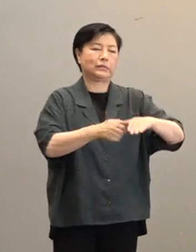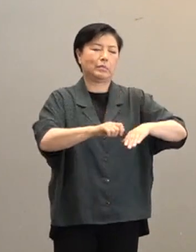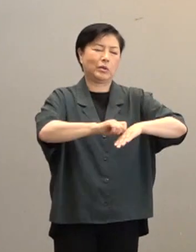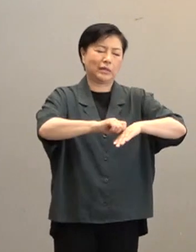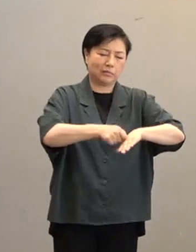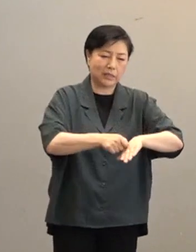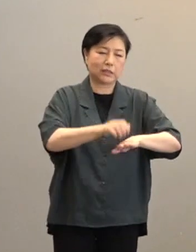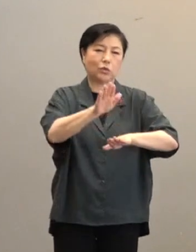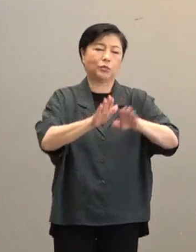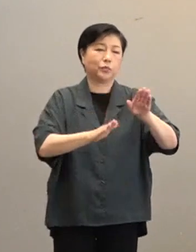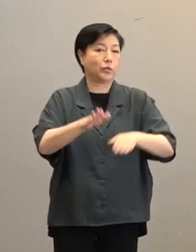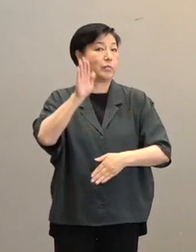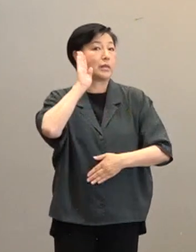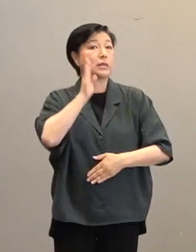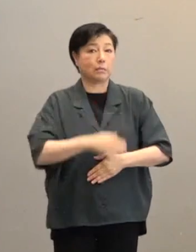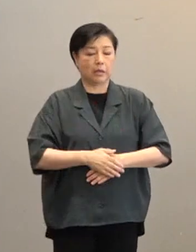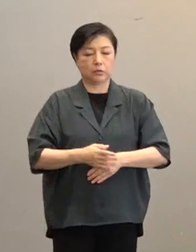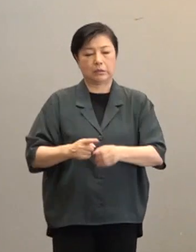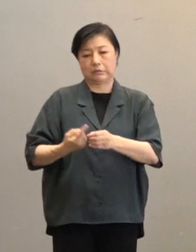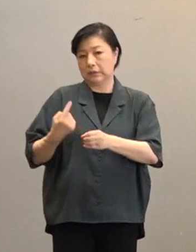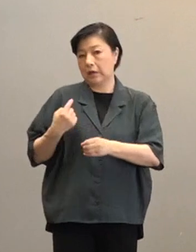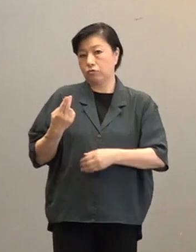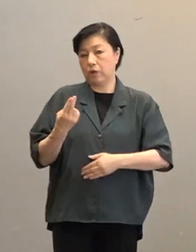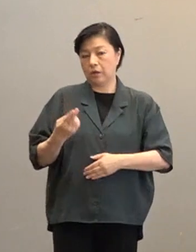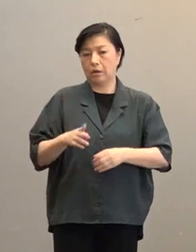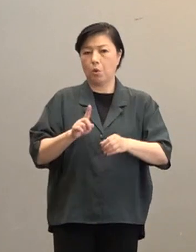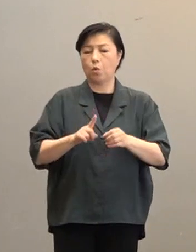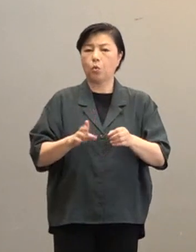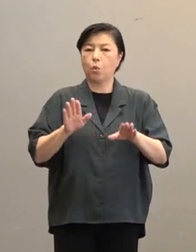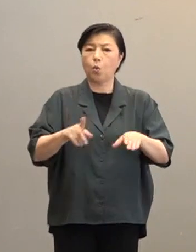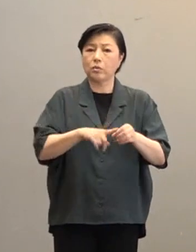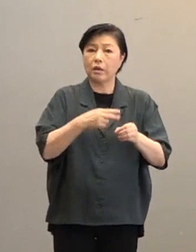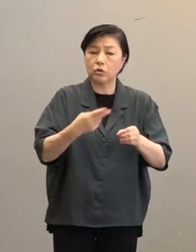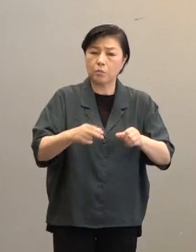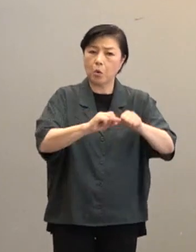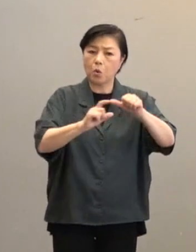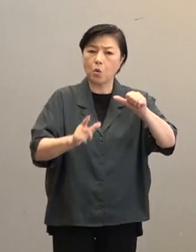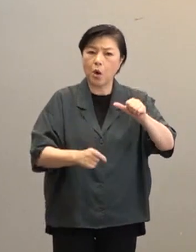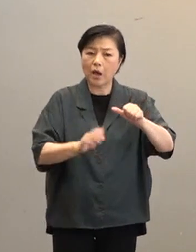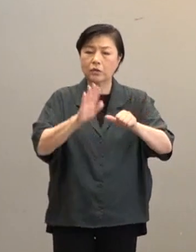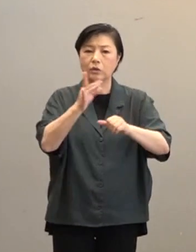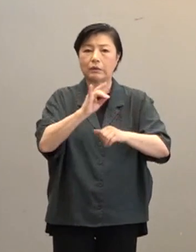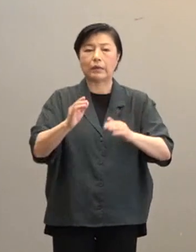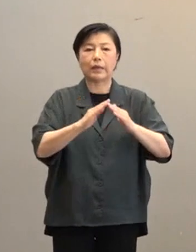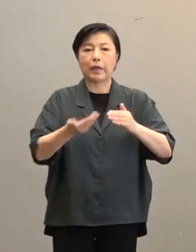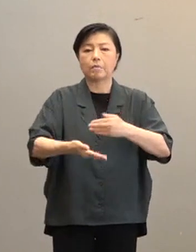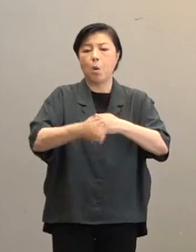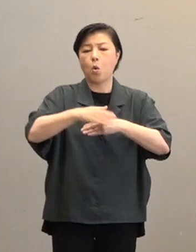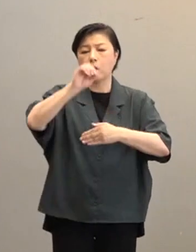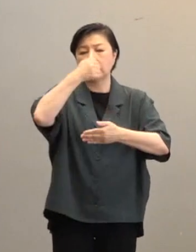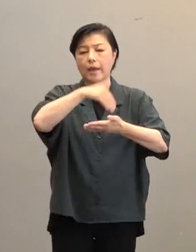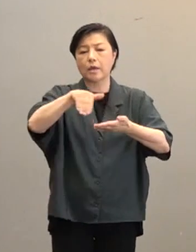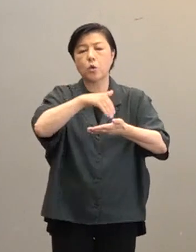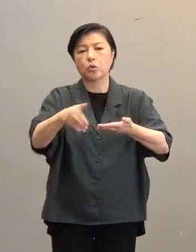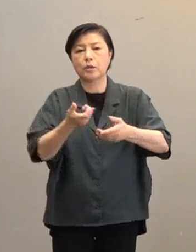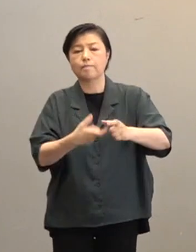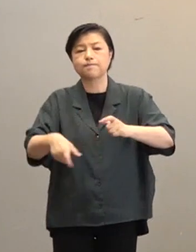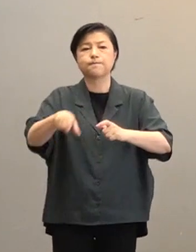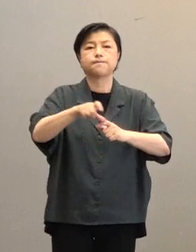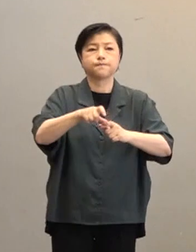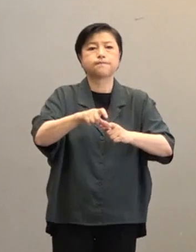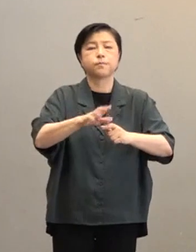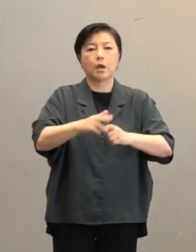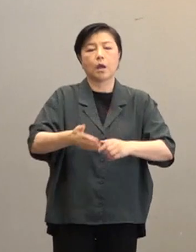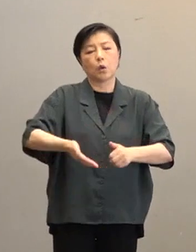られております。昨年度に引き続き今年度も5月の県議会の方で補正予算計上してですね、この飼